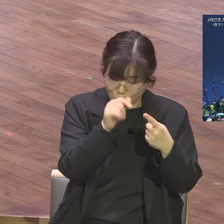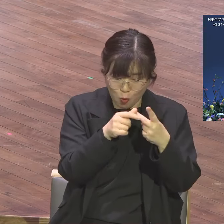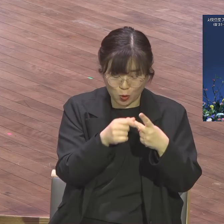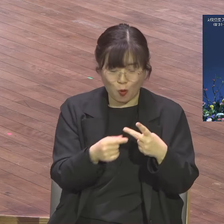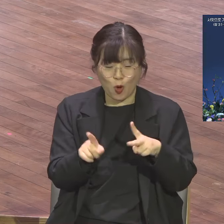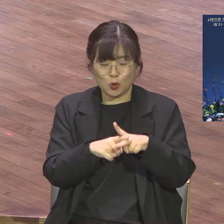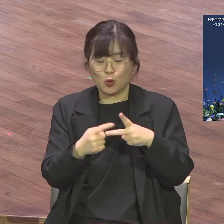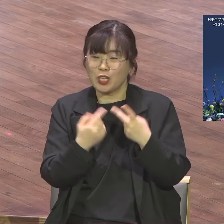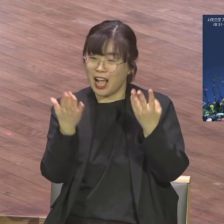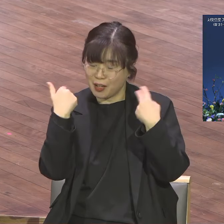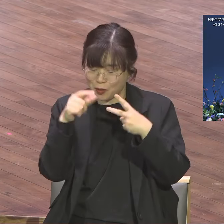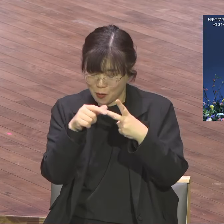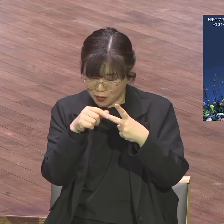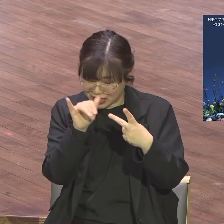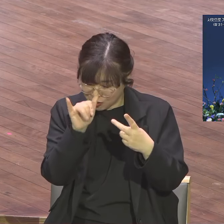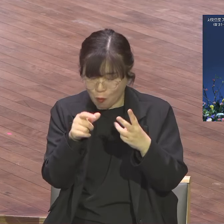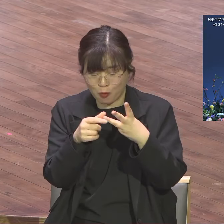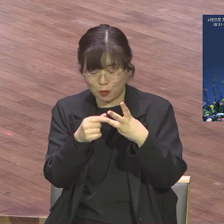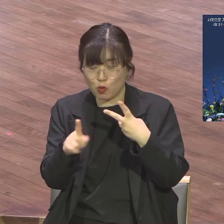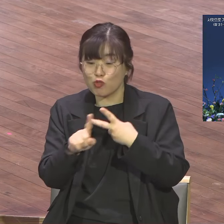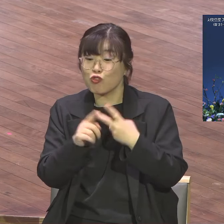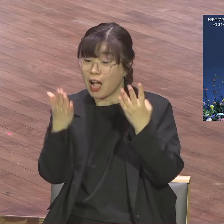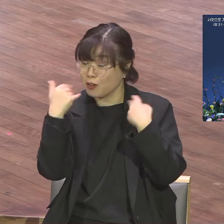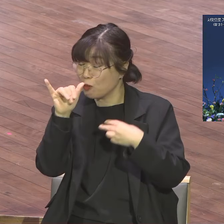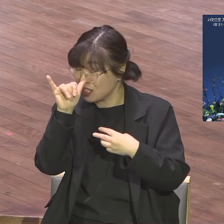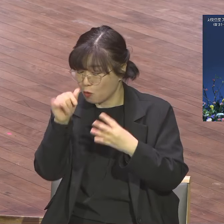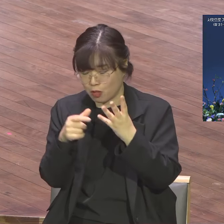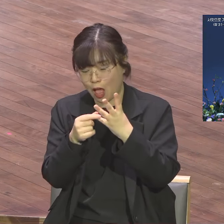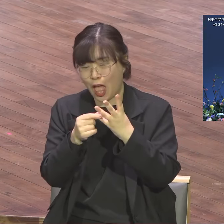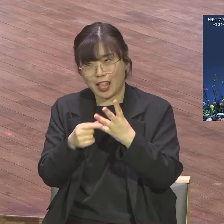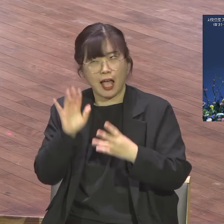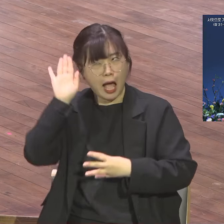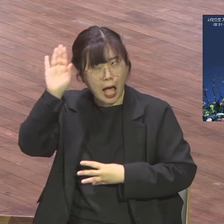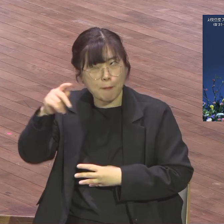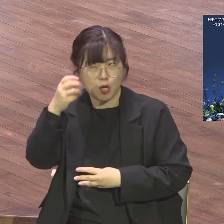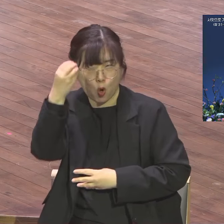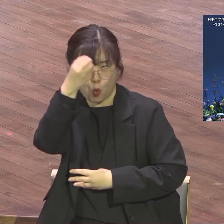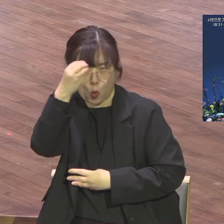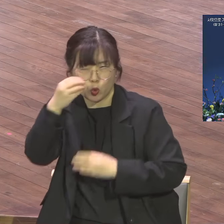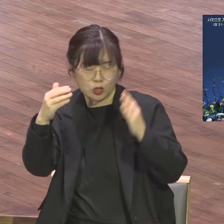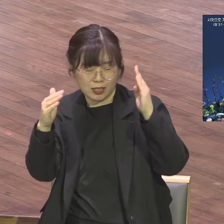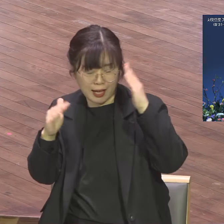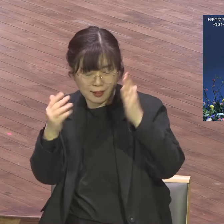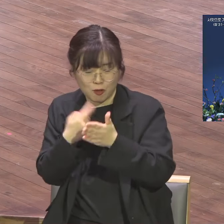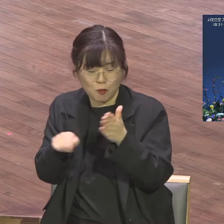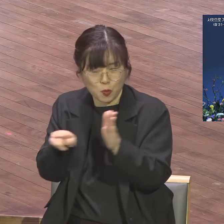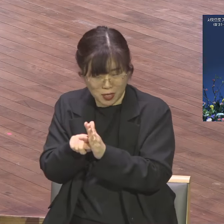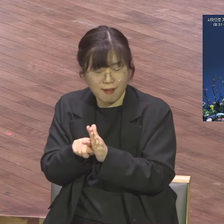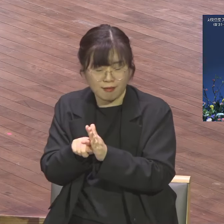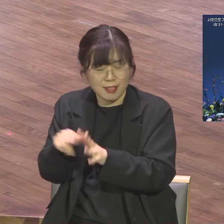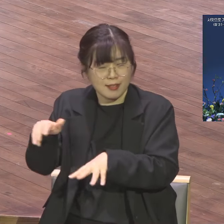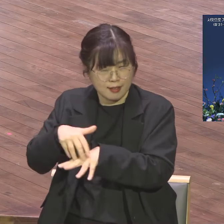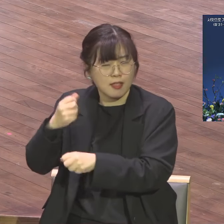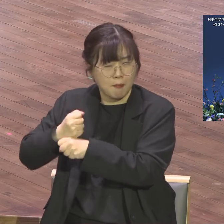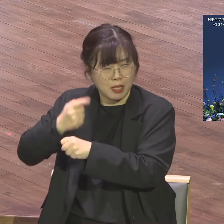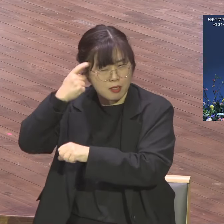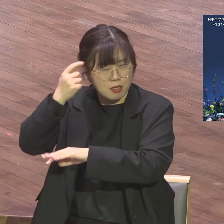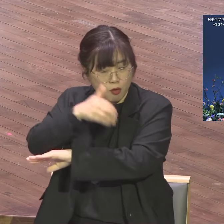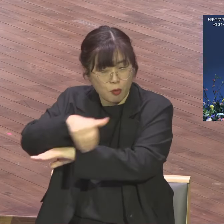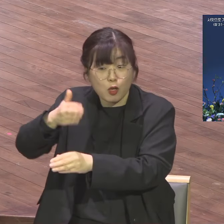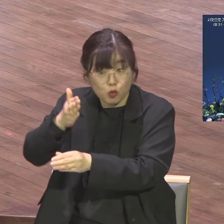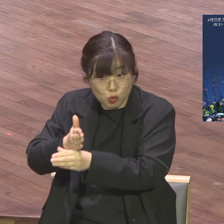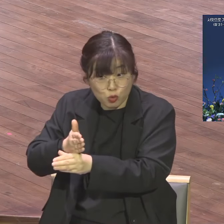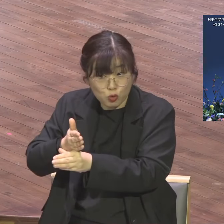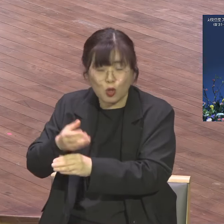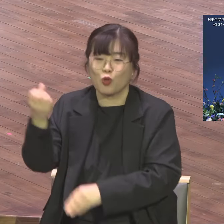된 초등학교 시스템은 제대로 한번 갖추면 좋겠다. 초등학교 시스템